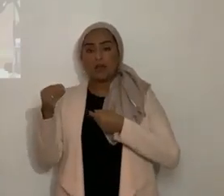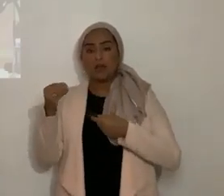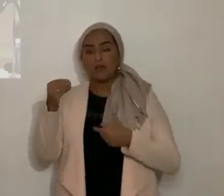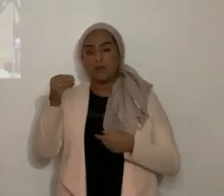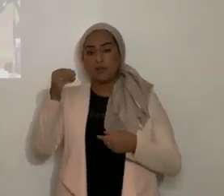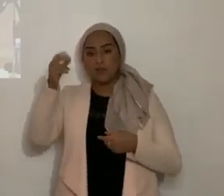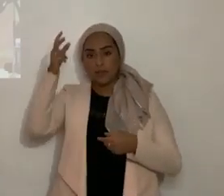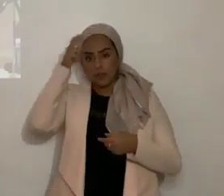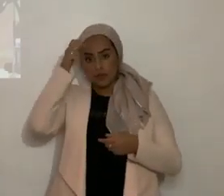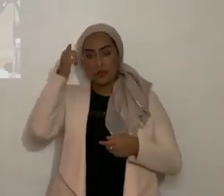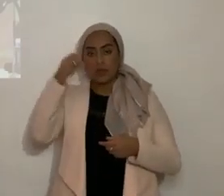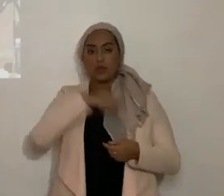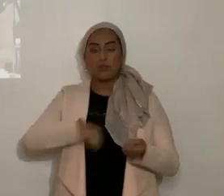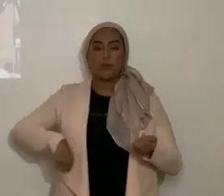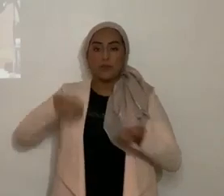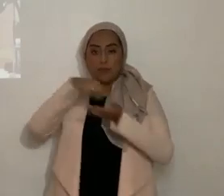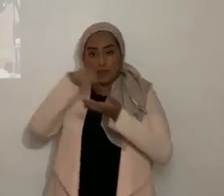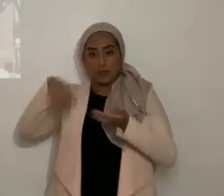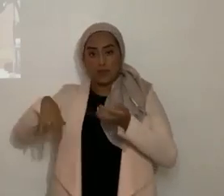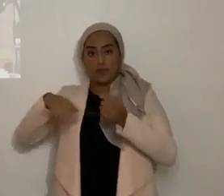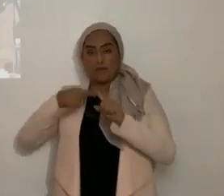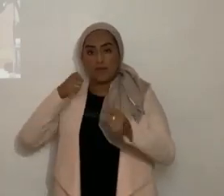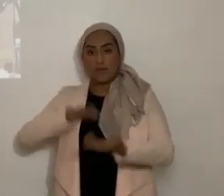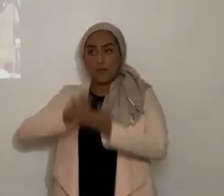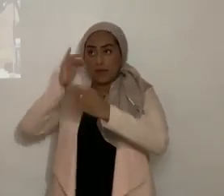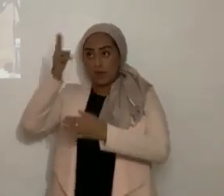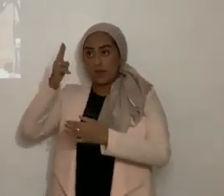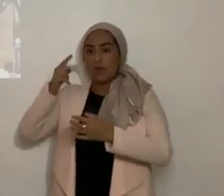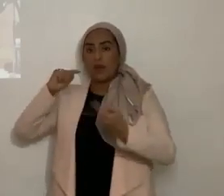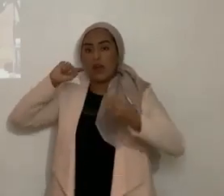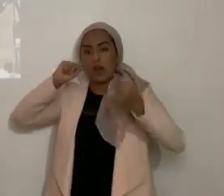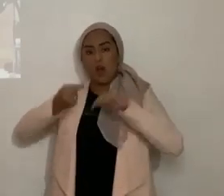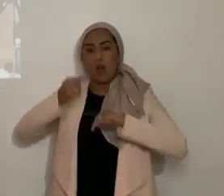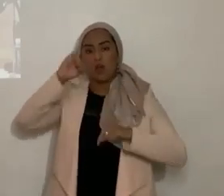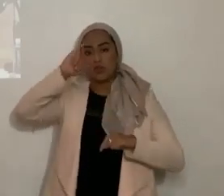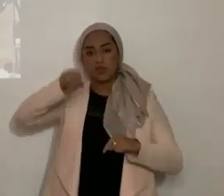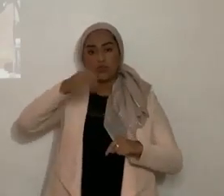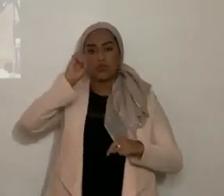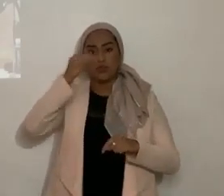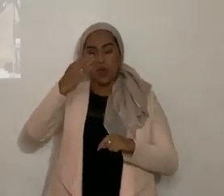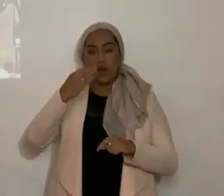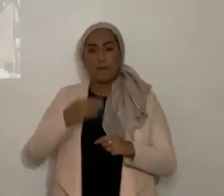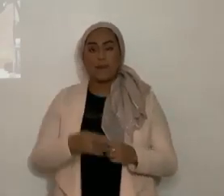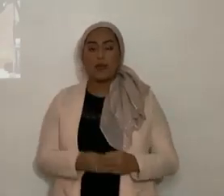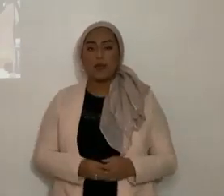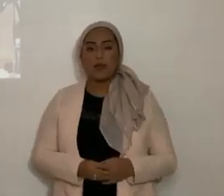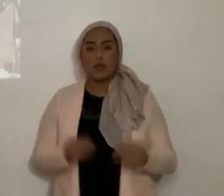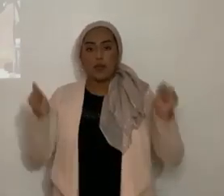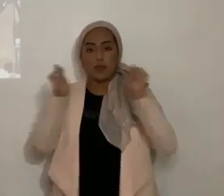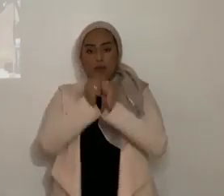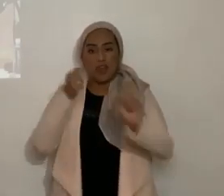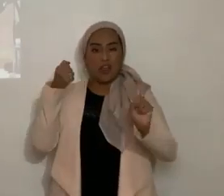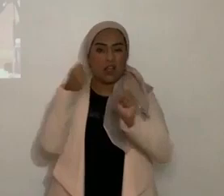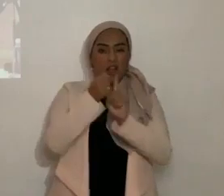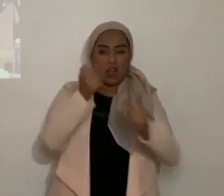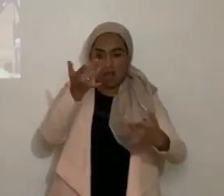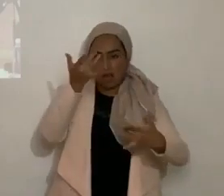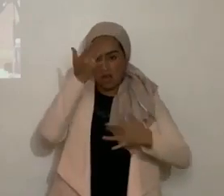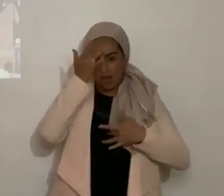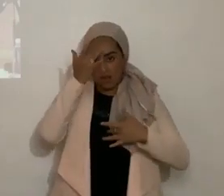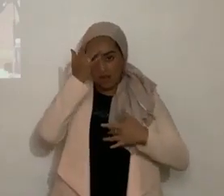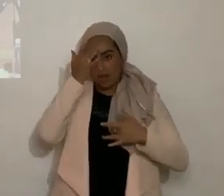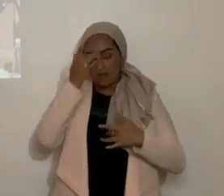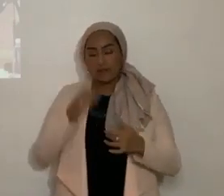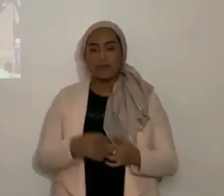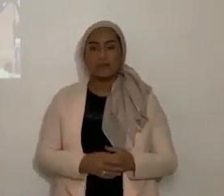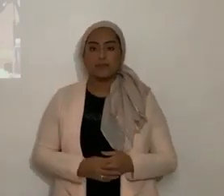enemigo, Hasatán, Yahshua le reprenda, de la presencia de Yahweh e hirió a Job con una sarna maligna desde la planta del pie